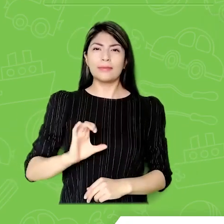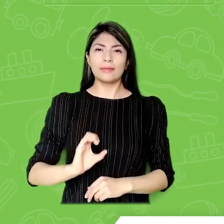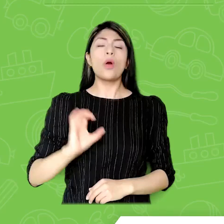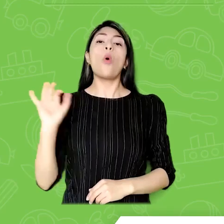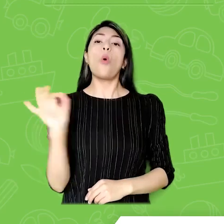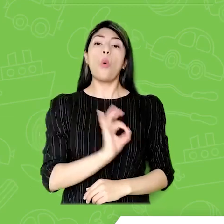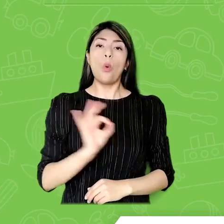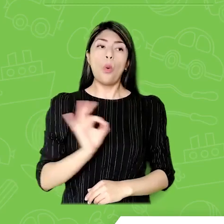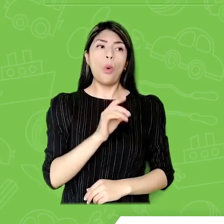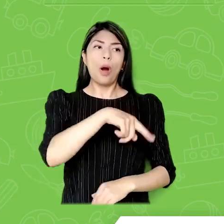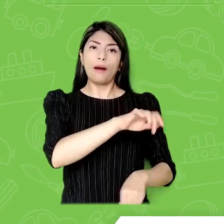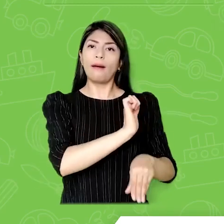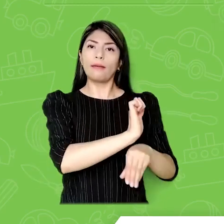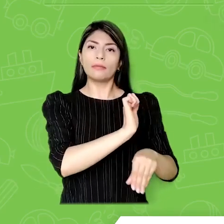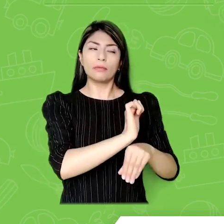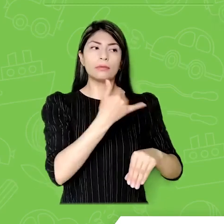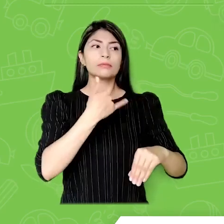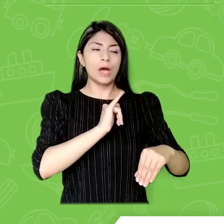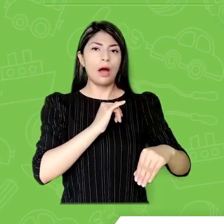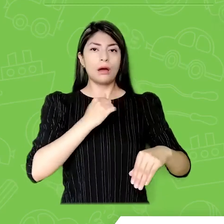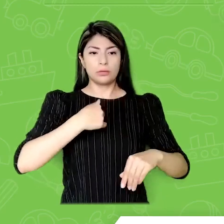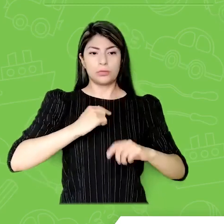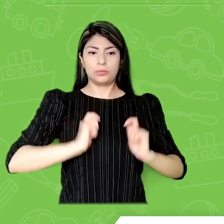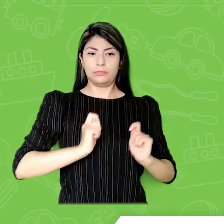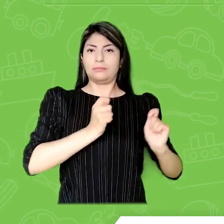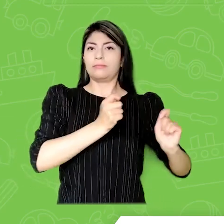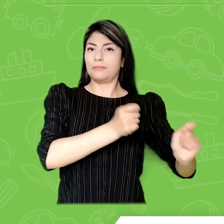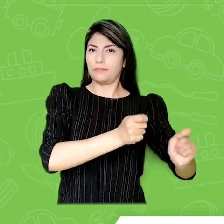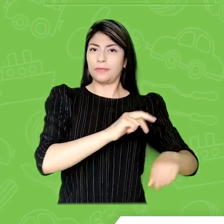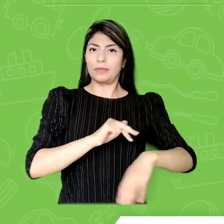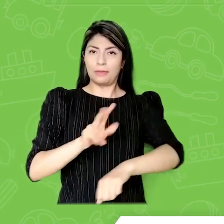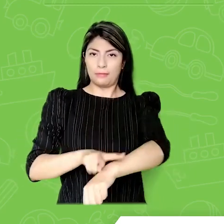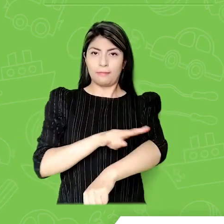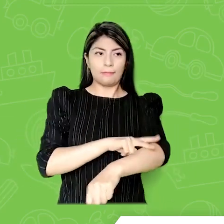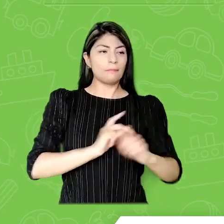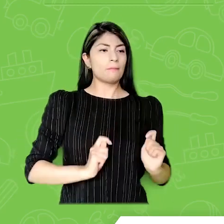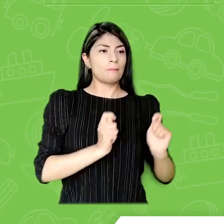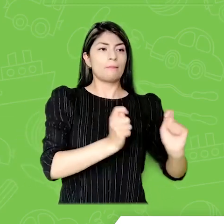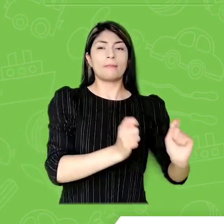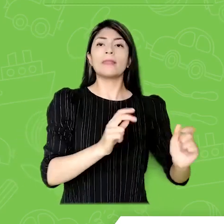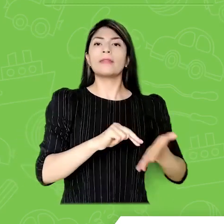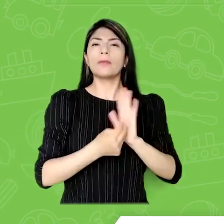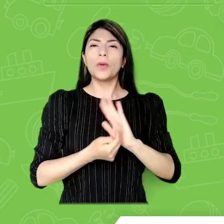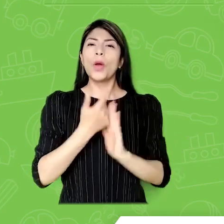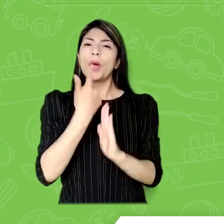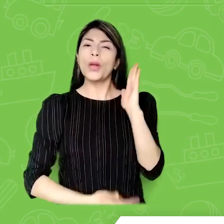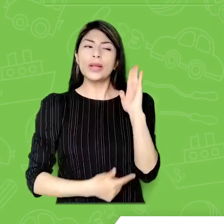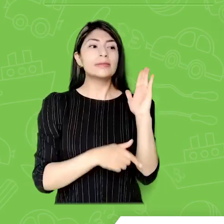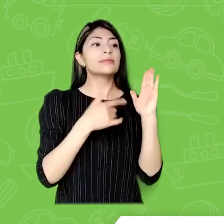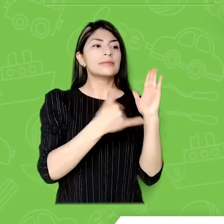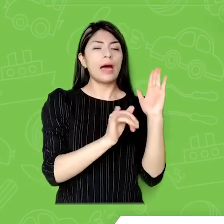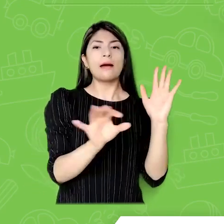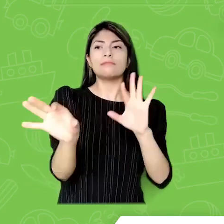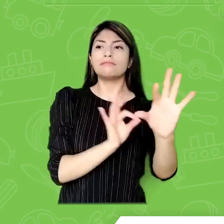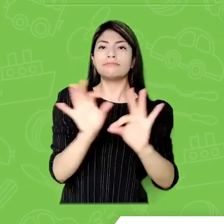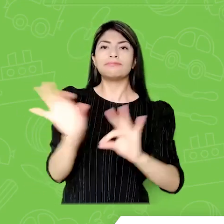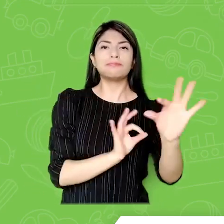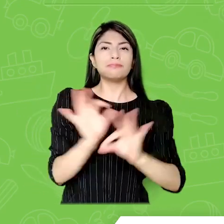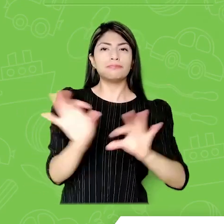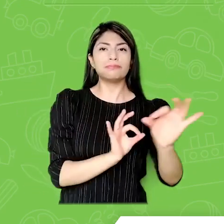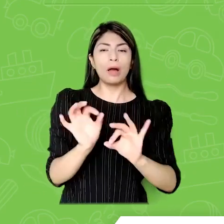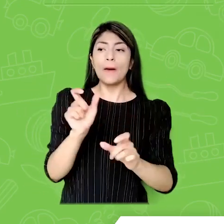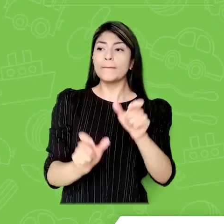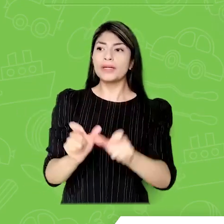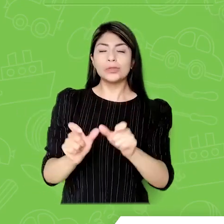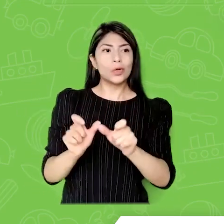por delegación de aquella, elaborará en estricto orden de mérito la lista de elegibles que tendrá una vigencia de 2 años.